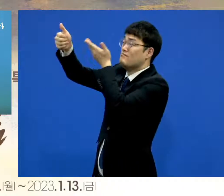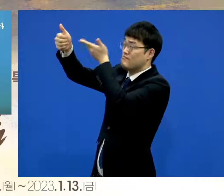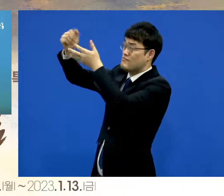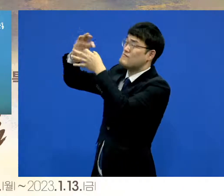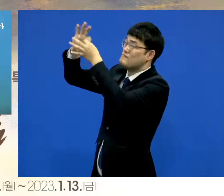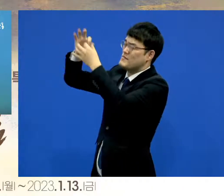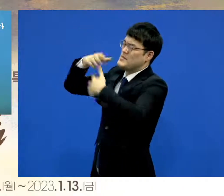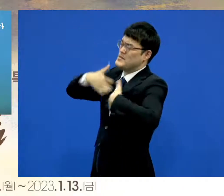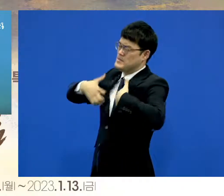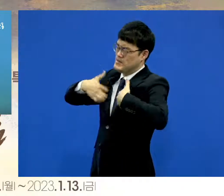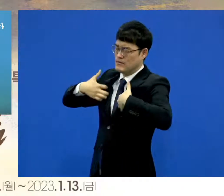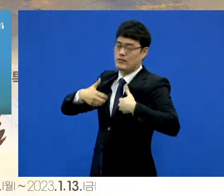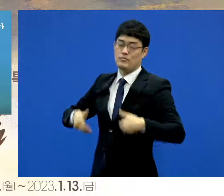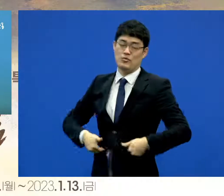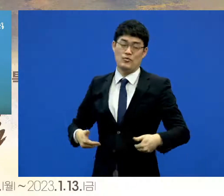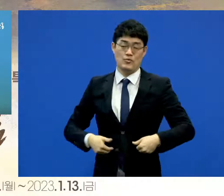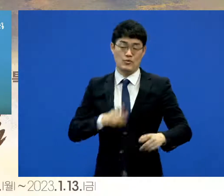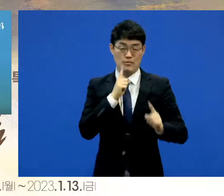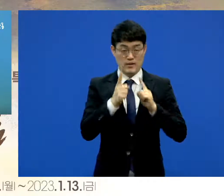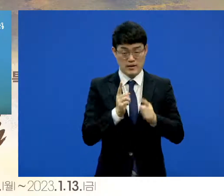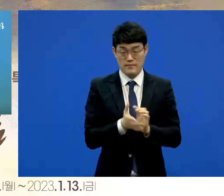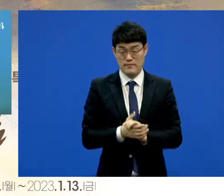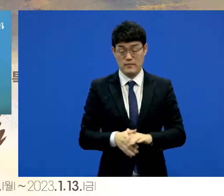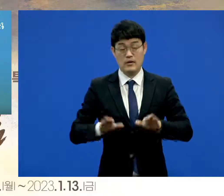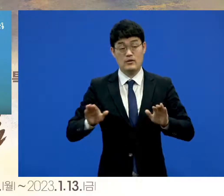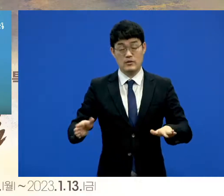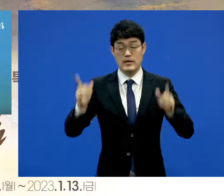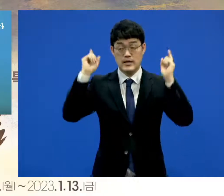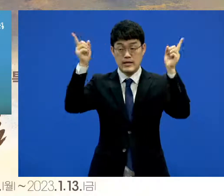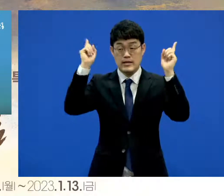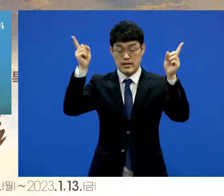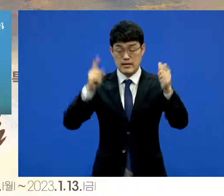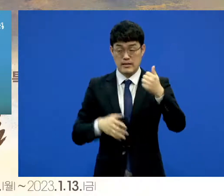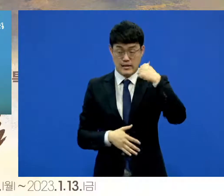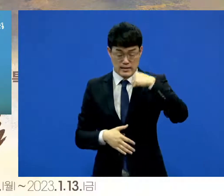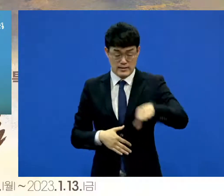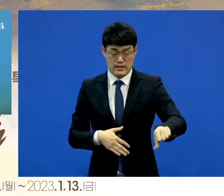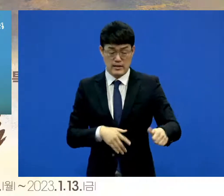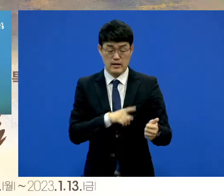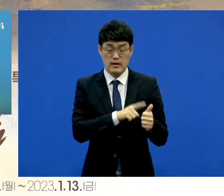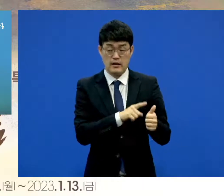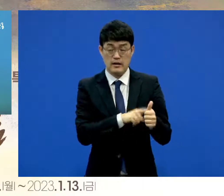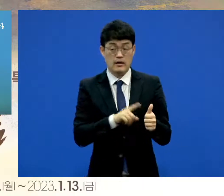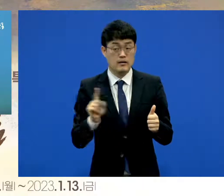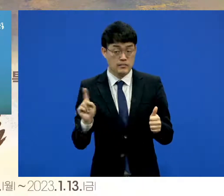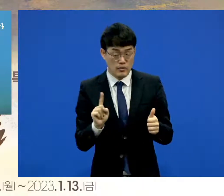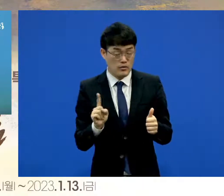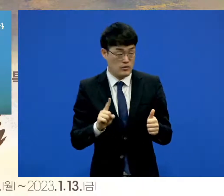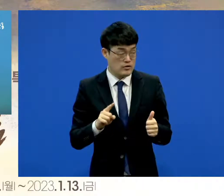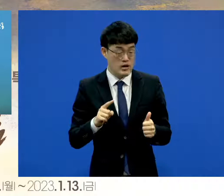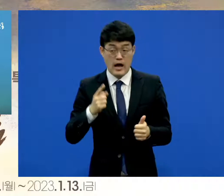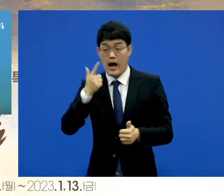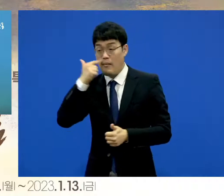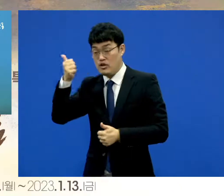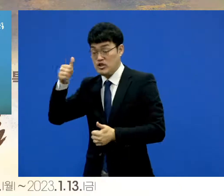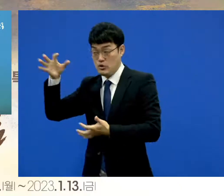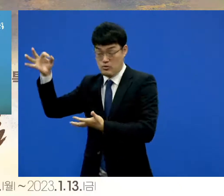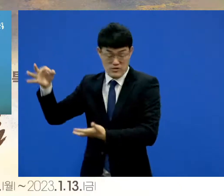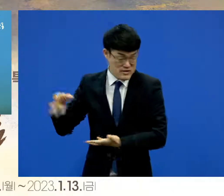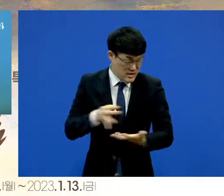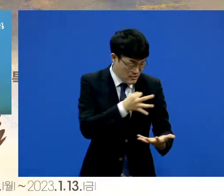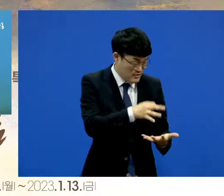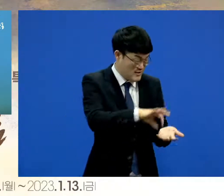무엇입니까? 아버지의 유산을 가지고 나간 것입니까? 그 재산으로 허랑방탕하게 낭비한 것입니까?